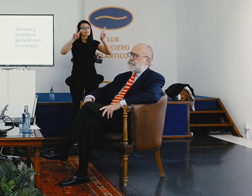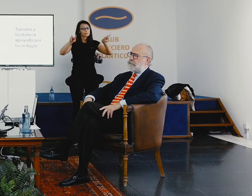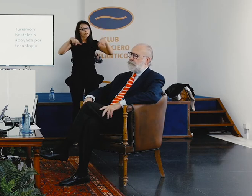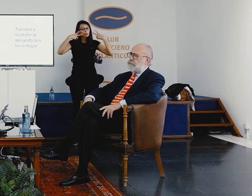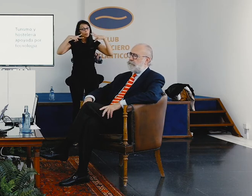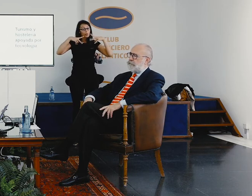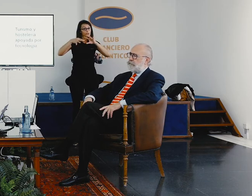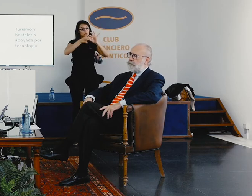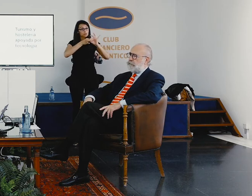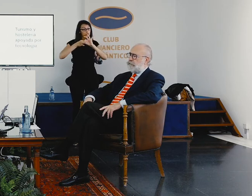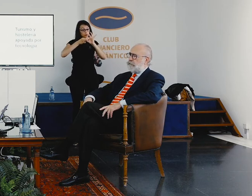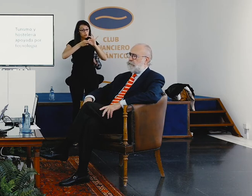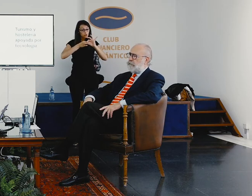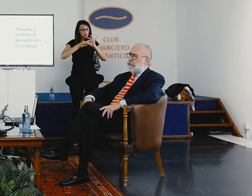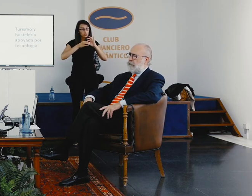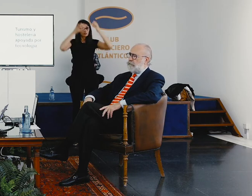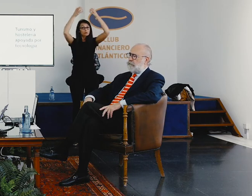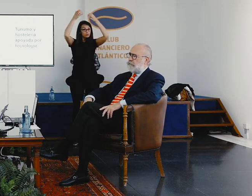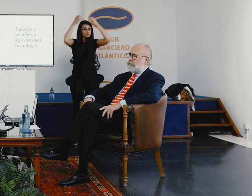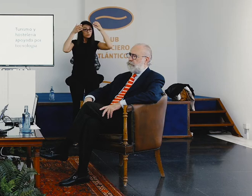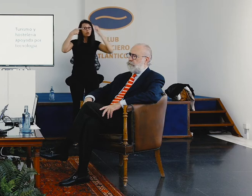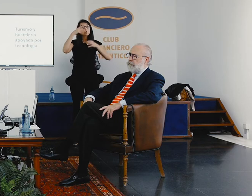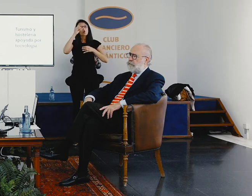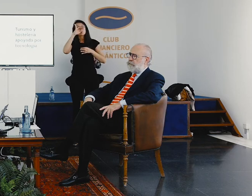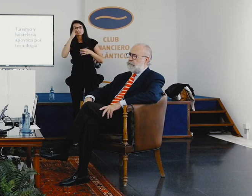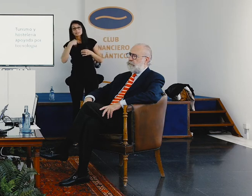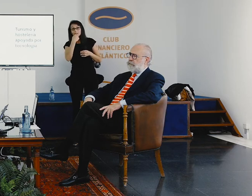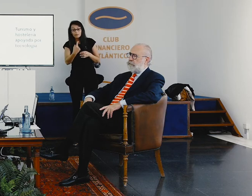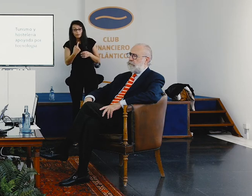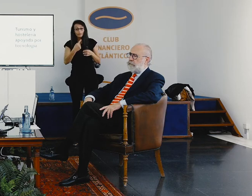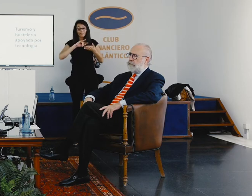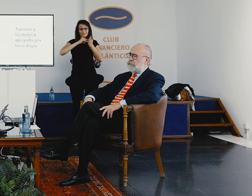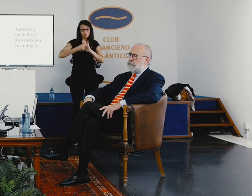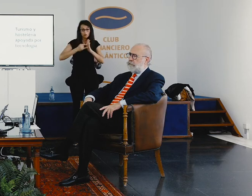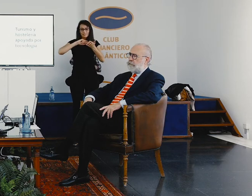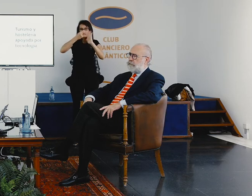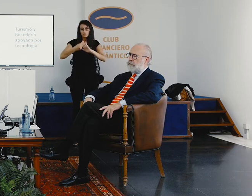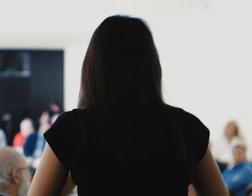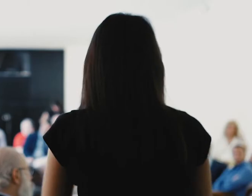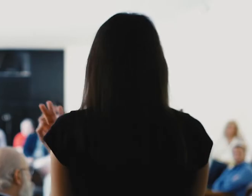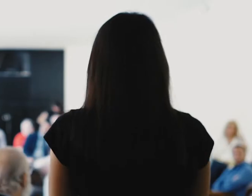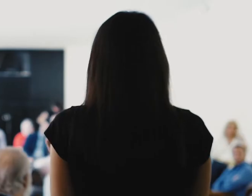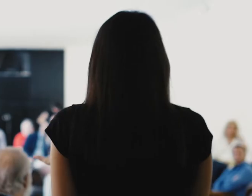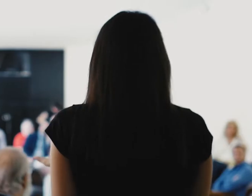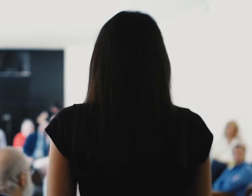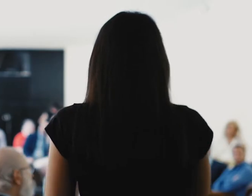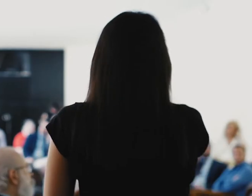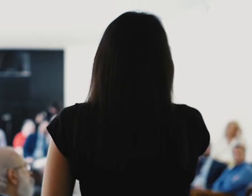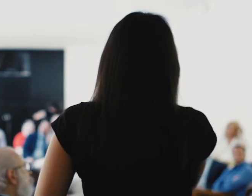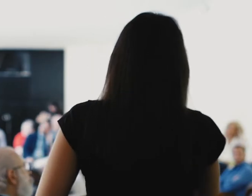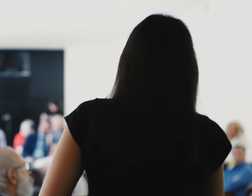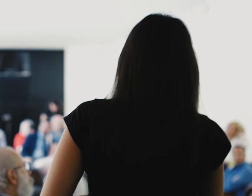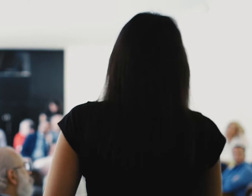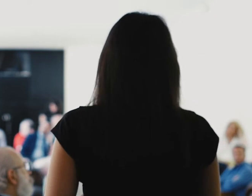tener este Chef Voice, que es una tecnología que permite... También fue pensada en principio para ciegos, es una aplicación que se coloca